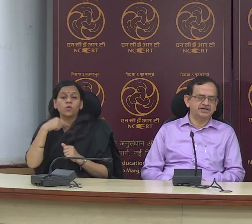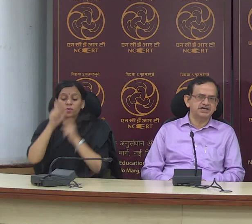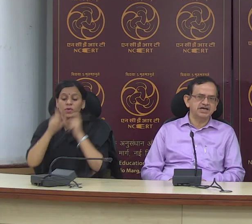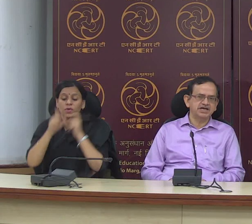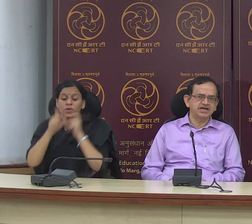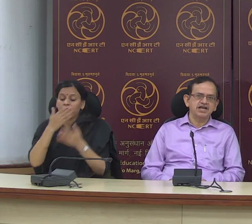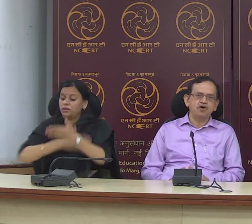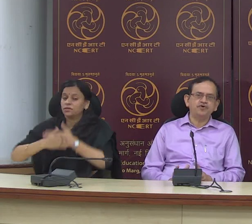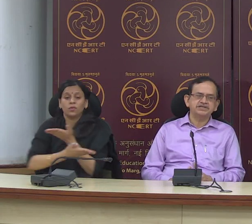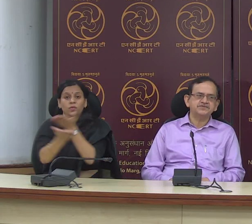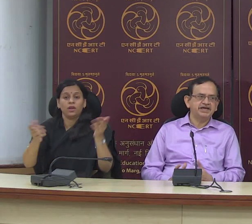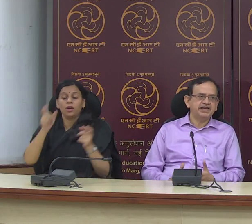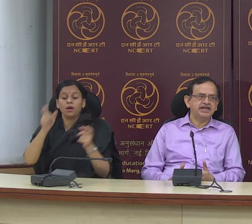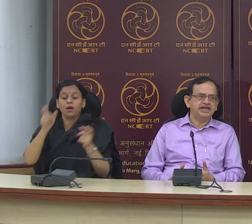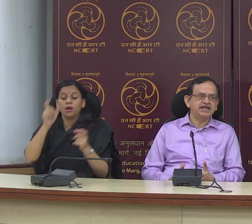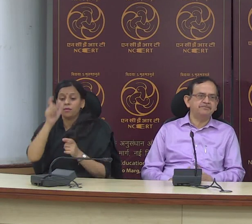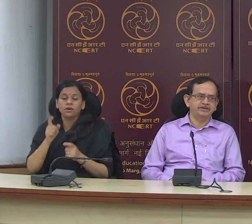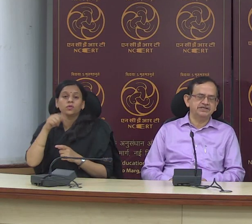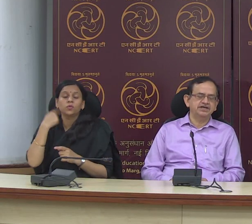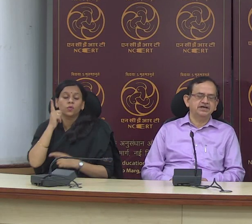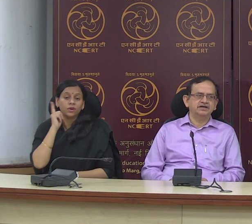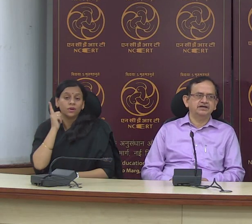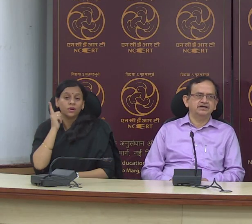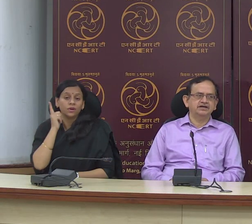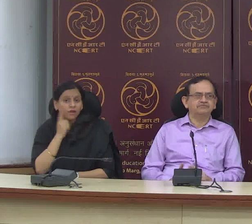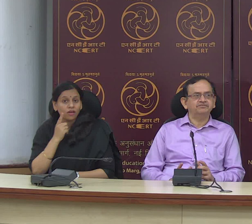ऑफ डिसेबिलिटीज़। नाउ फॉर पर्सन्स विद हियरिंग इम्पेयरमेंट